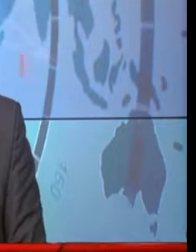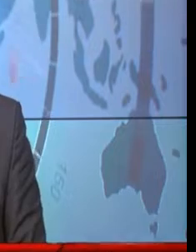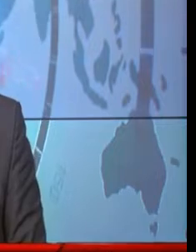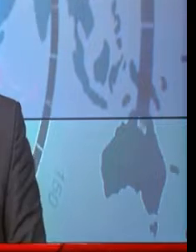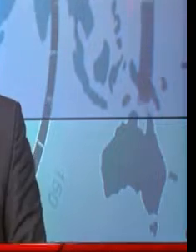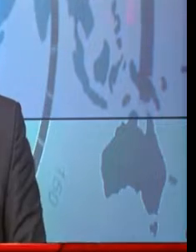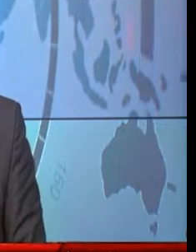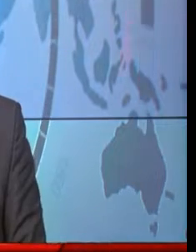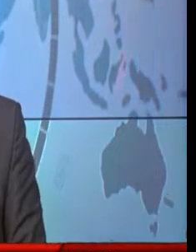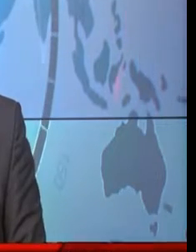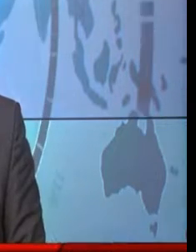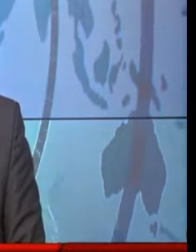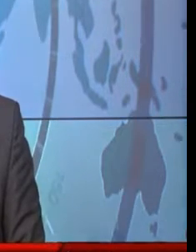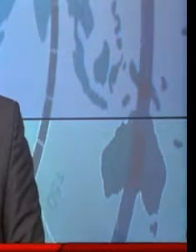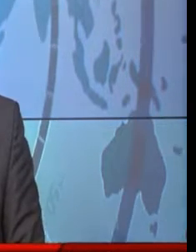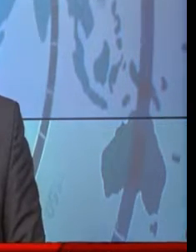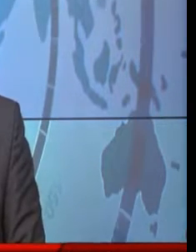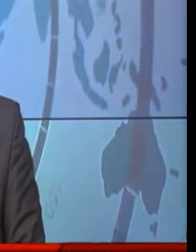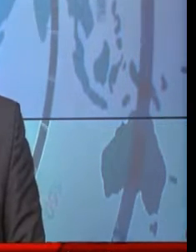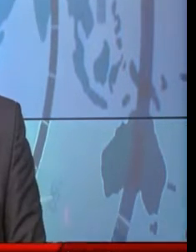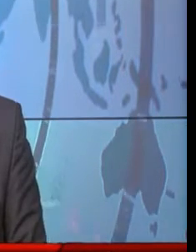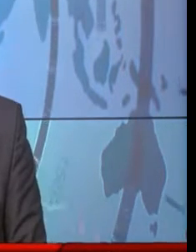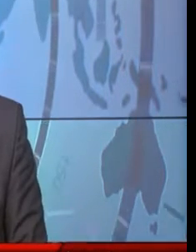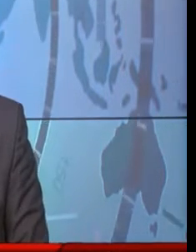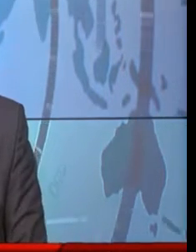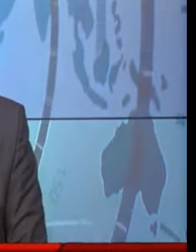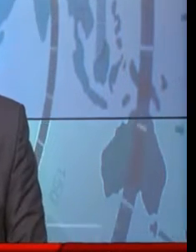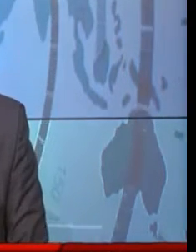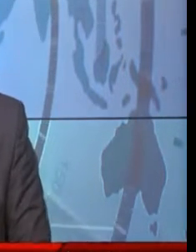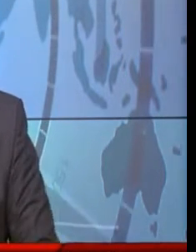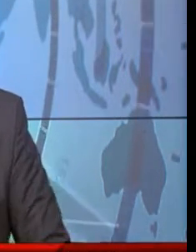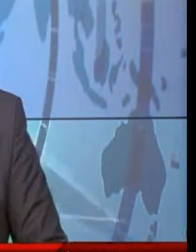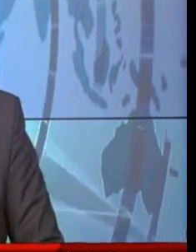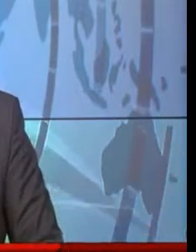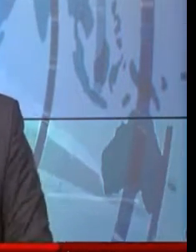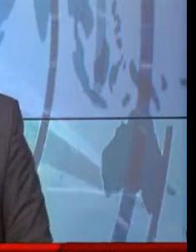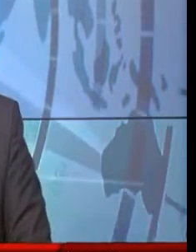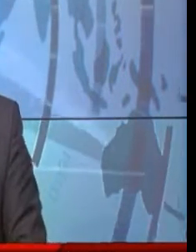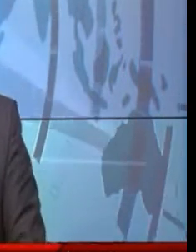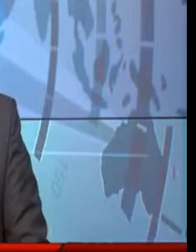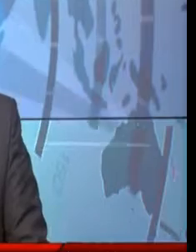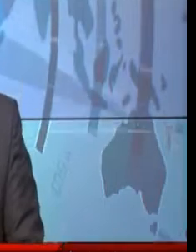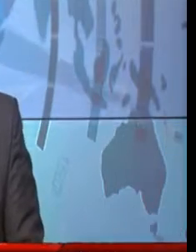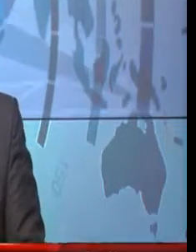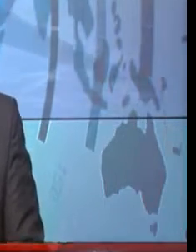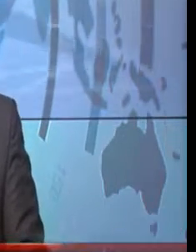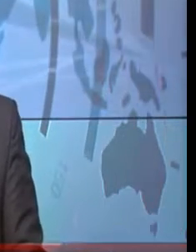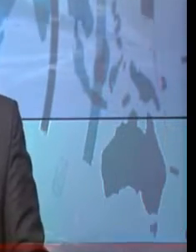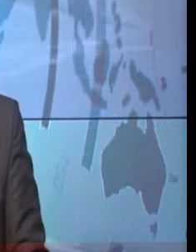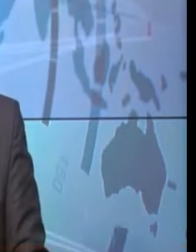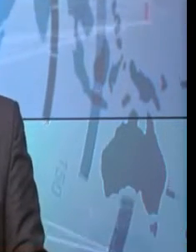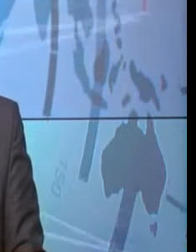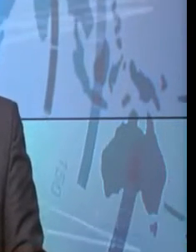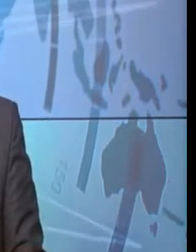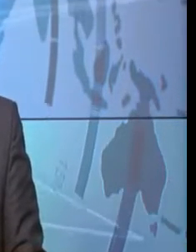العراقية التي جرت في العراق وفي جميع المحافظات العراقية. بطبع النتائج الأولية من قبل المفوضية،